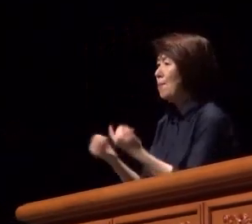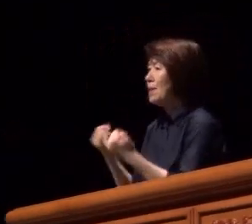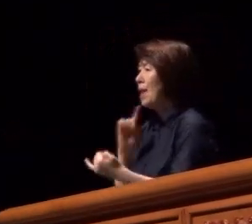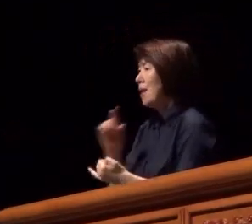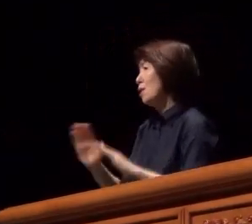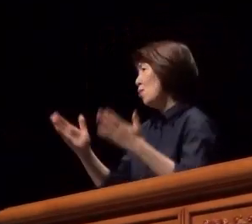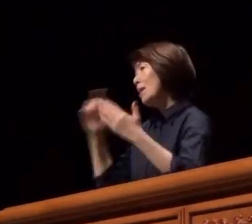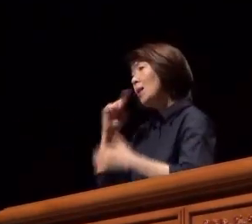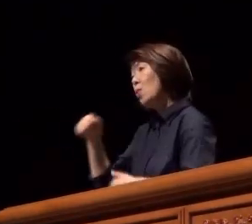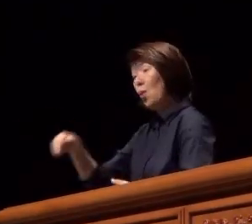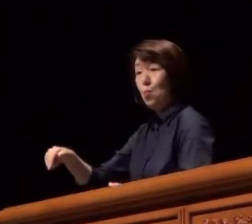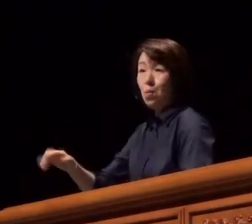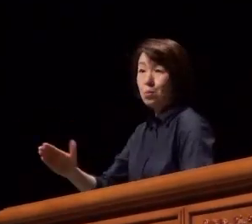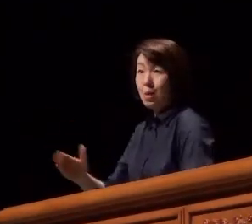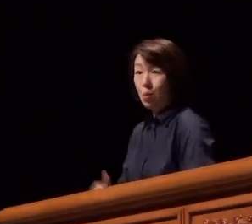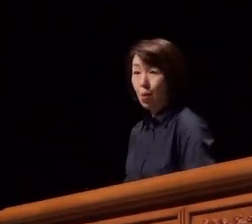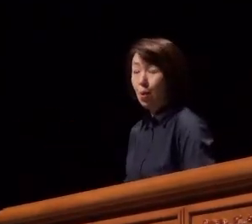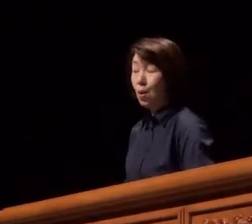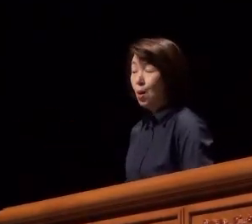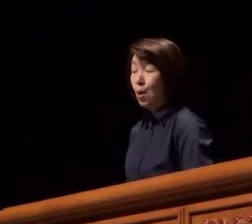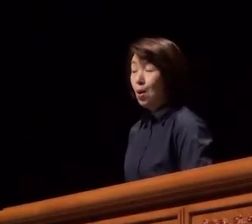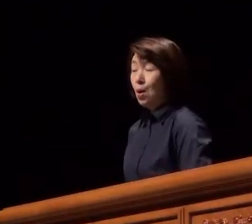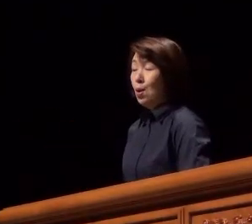ないと思うけれども、でも